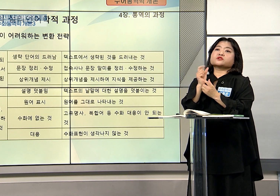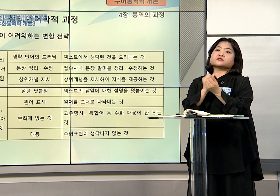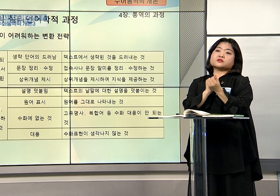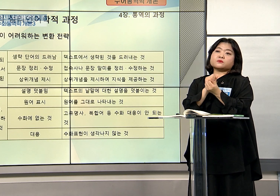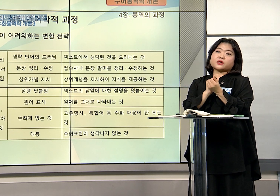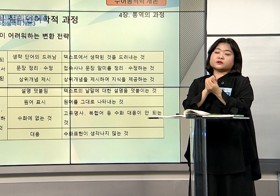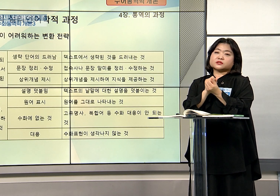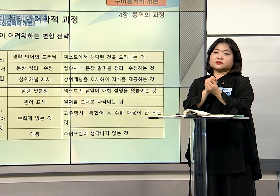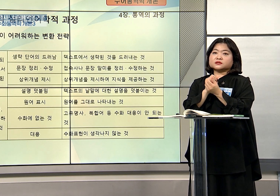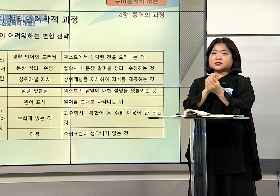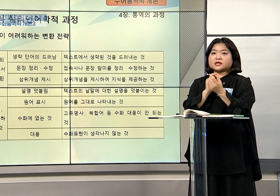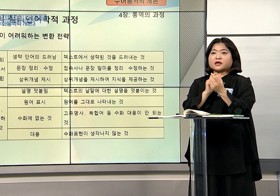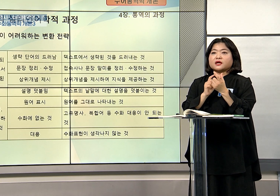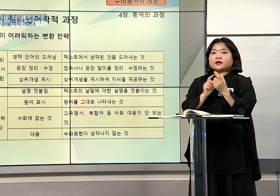덧붙여서 설명해요. 저는 이제